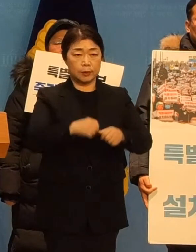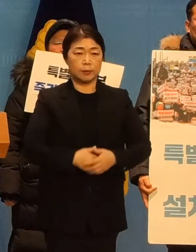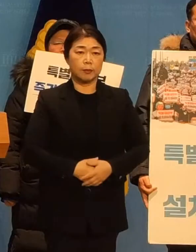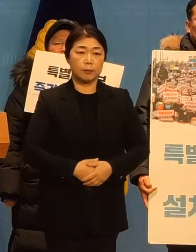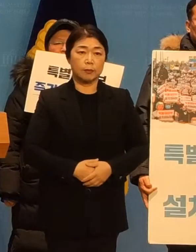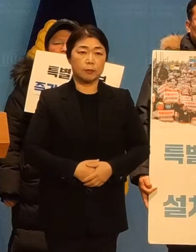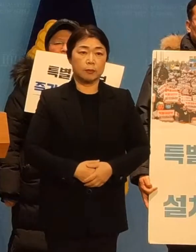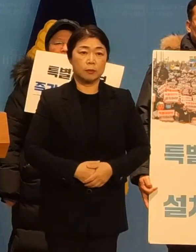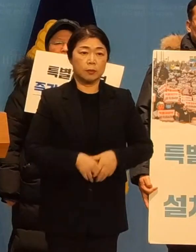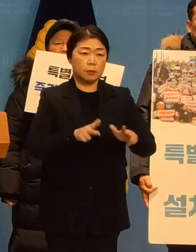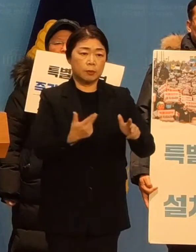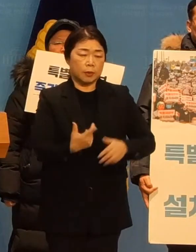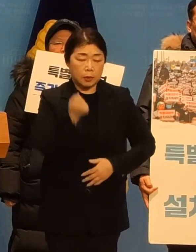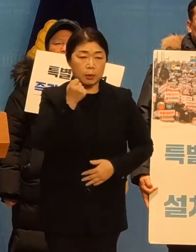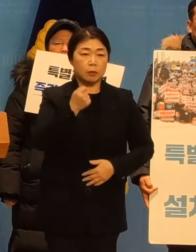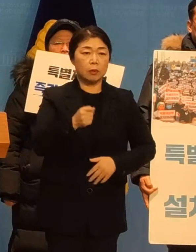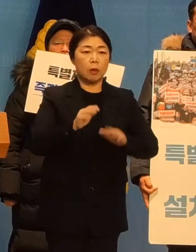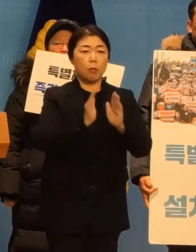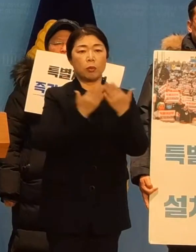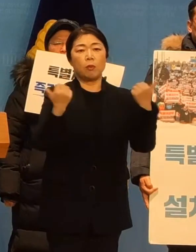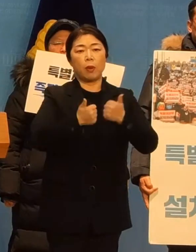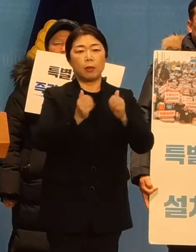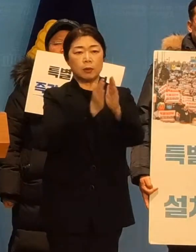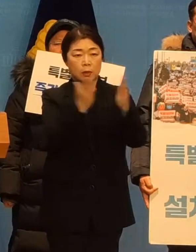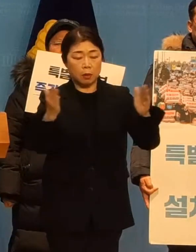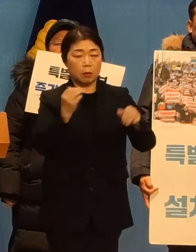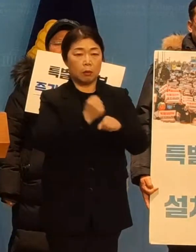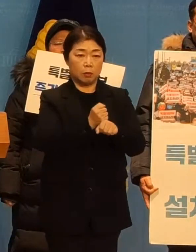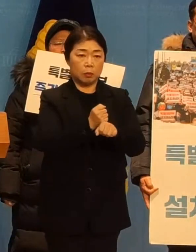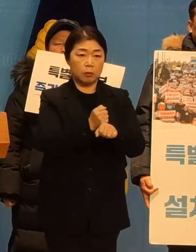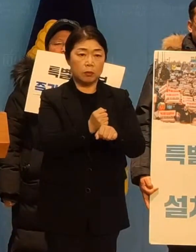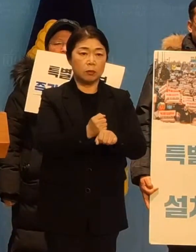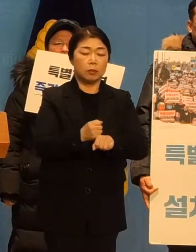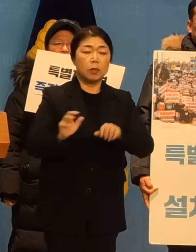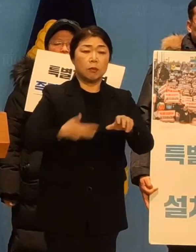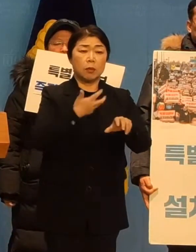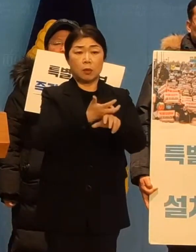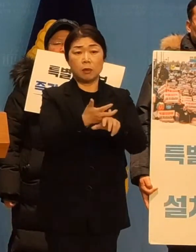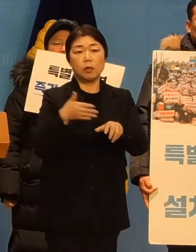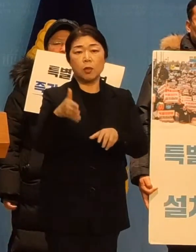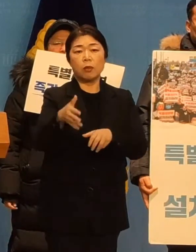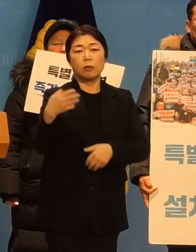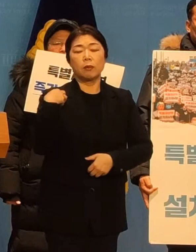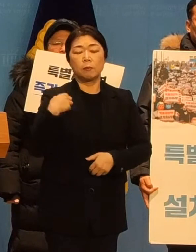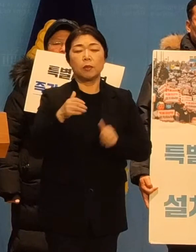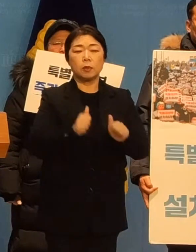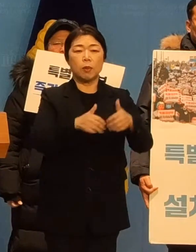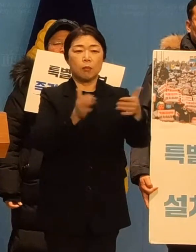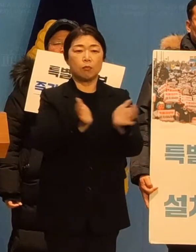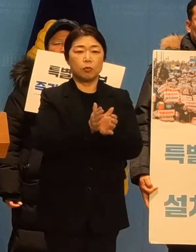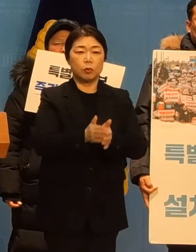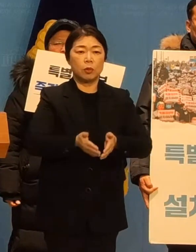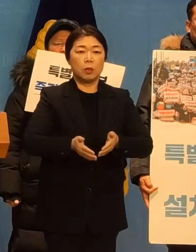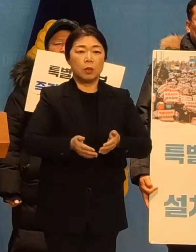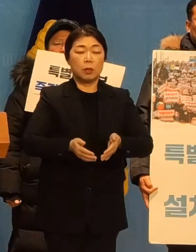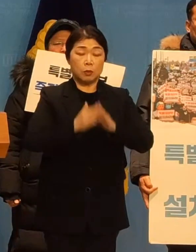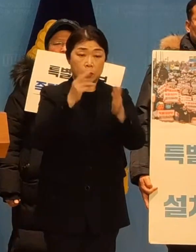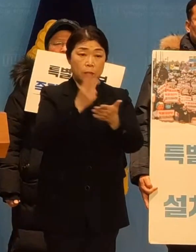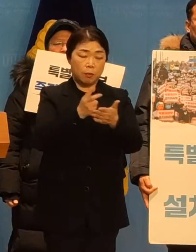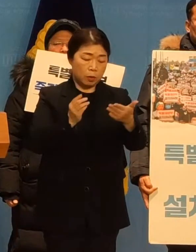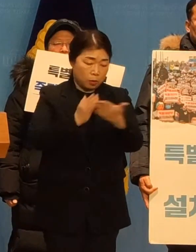국회는 지금 당장 본회의를 열어 내란 전담 재판부 설치법을 통과시켜야